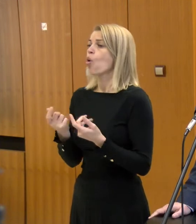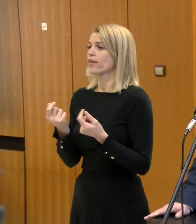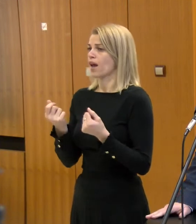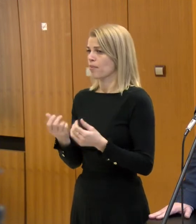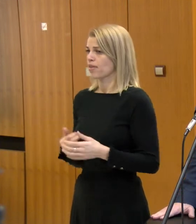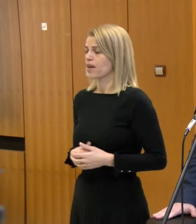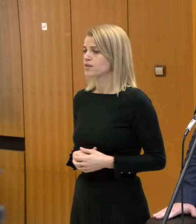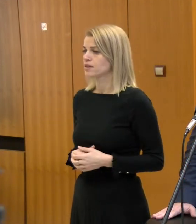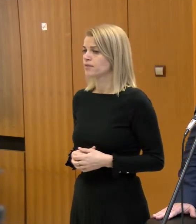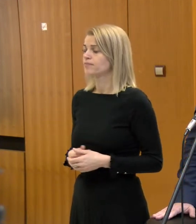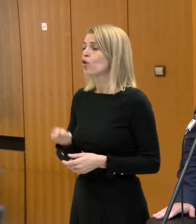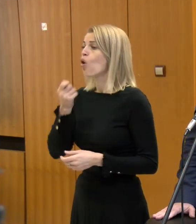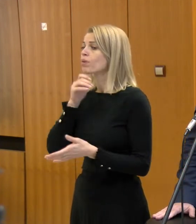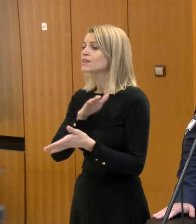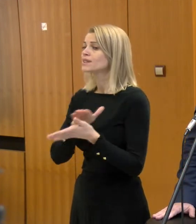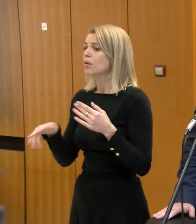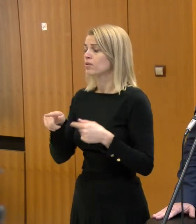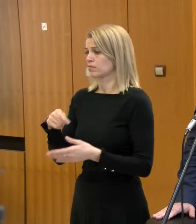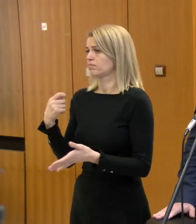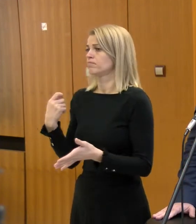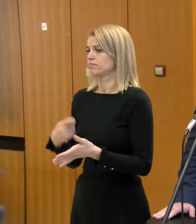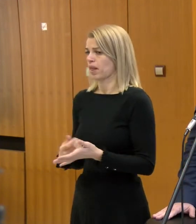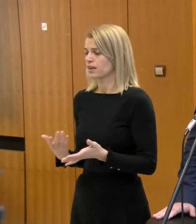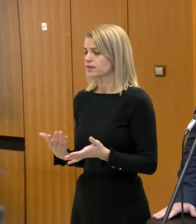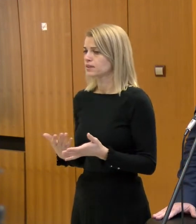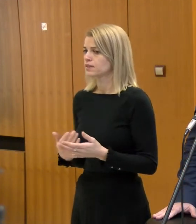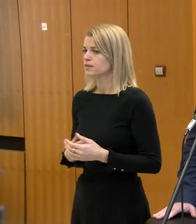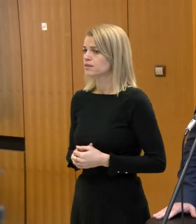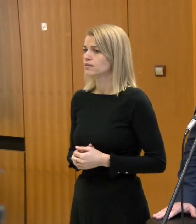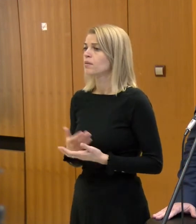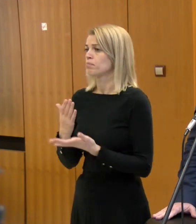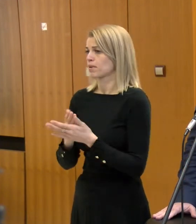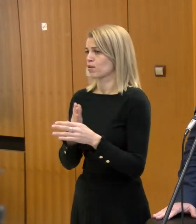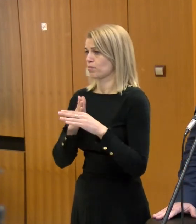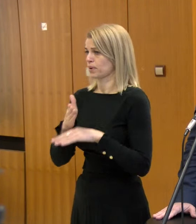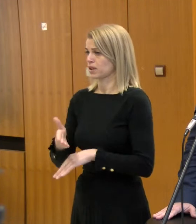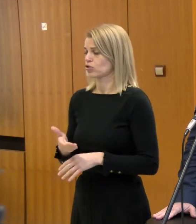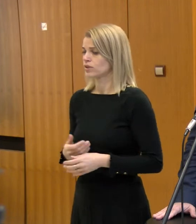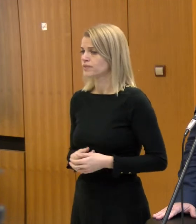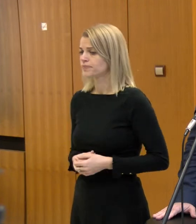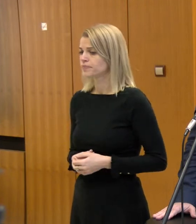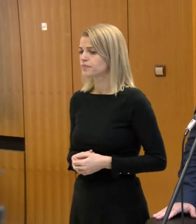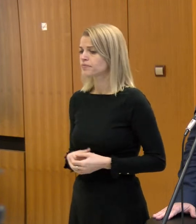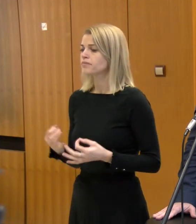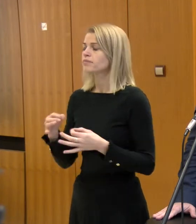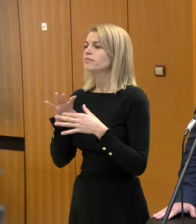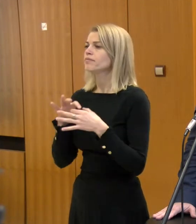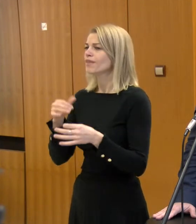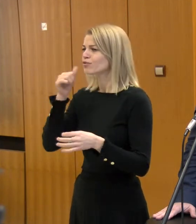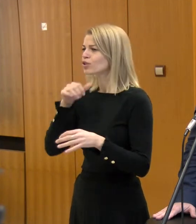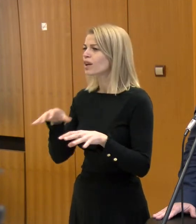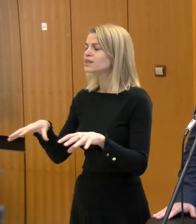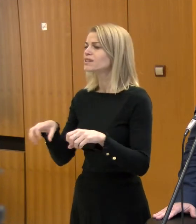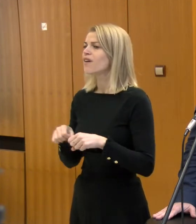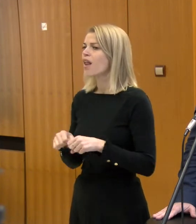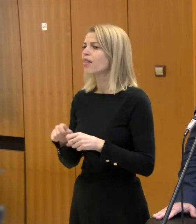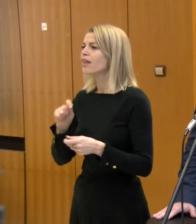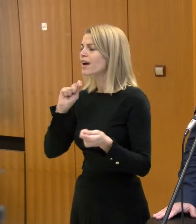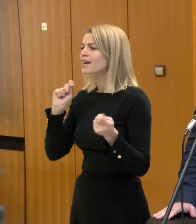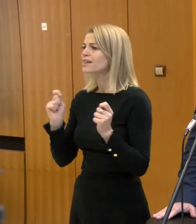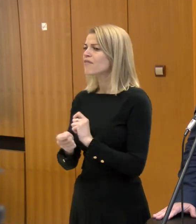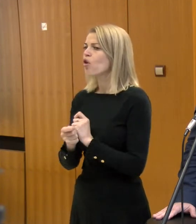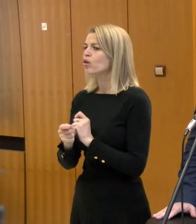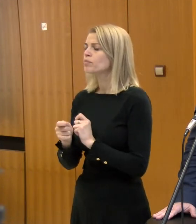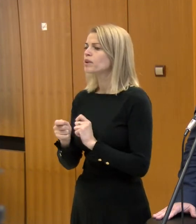financovať. Pri obedoch zadarmo to platí a preto prešli. A čo sa týka včera schválenej